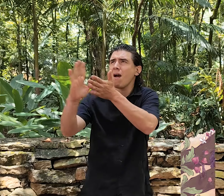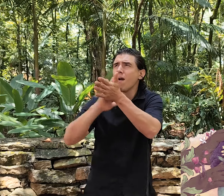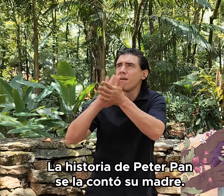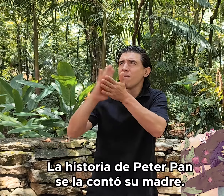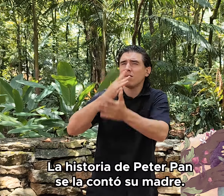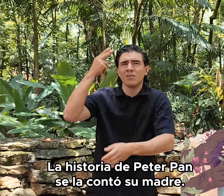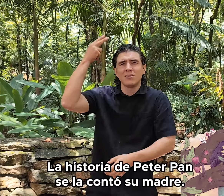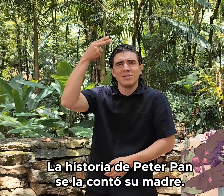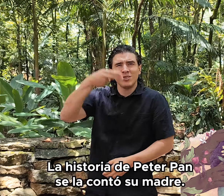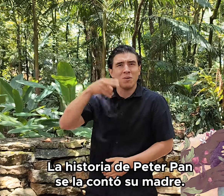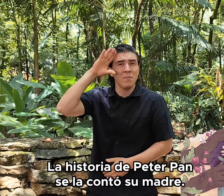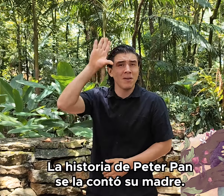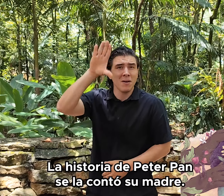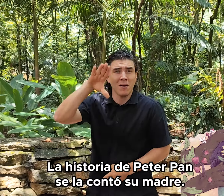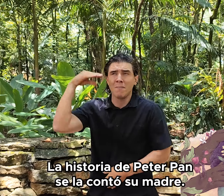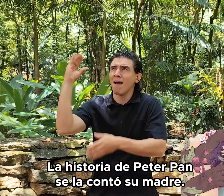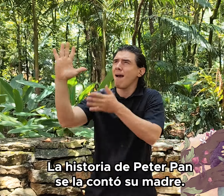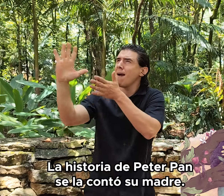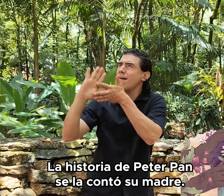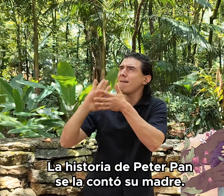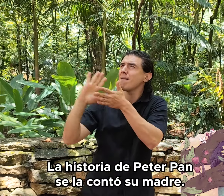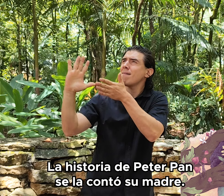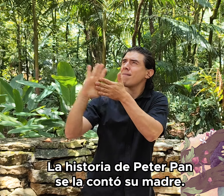La historia de Peter Pan se la contó su madre.